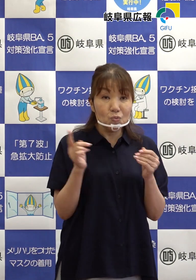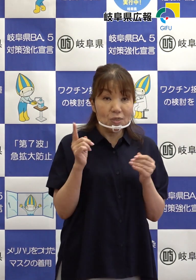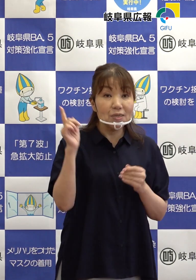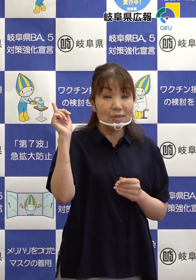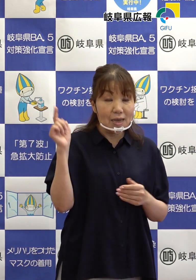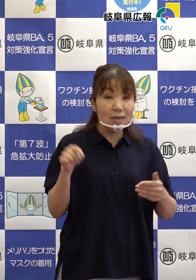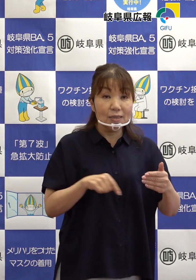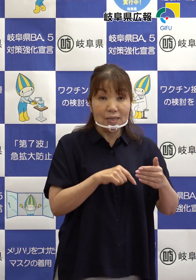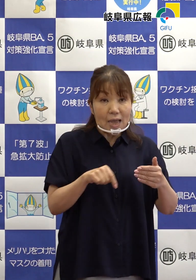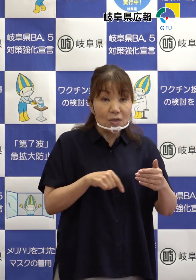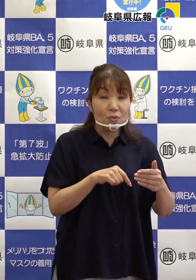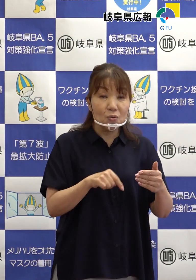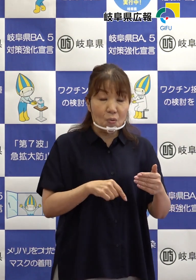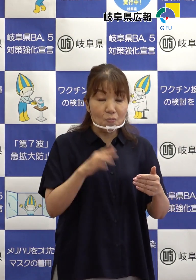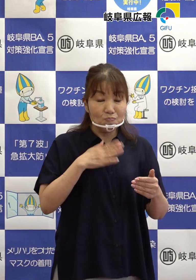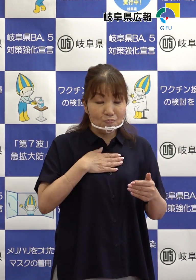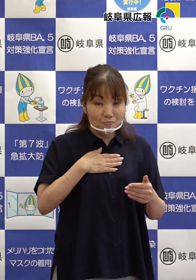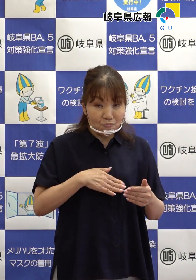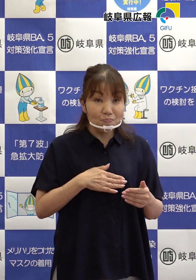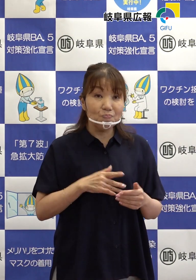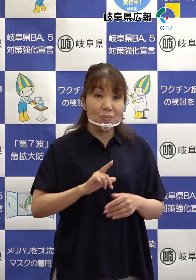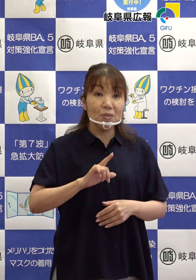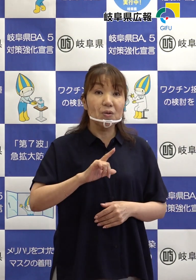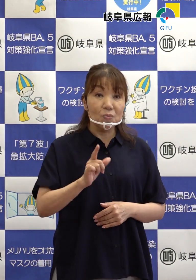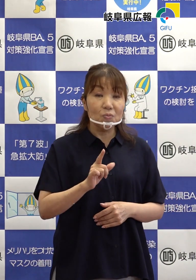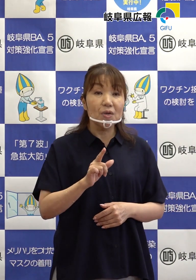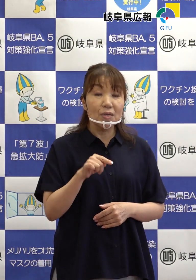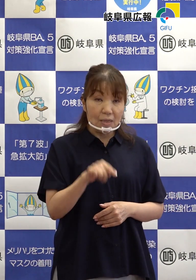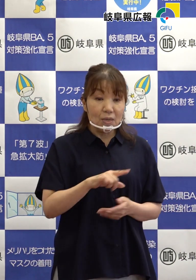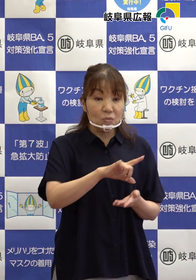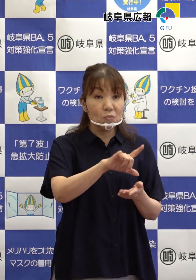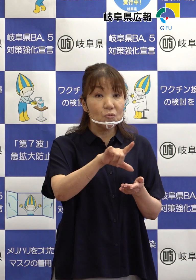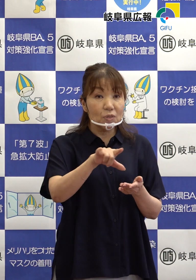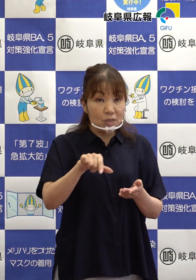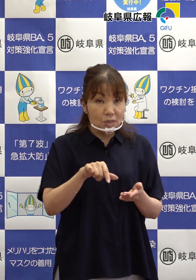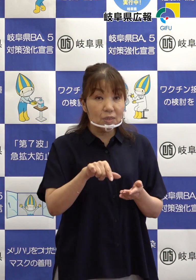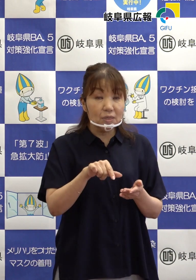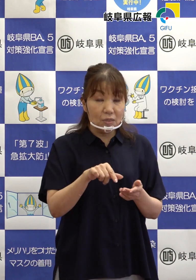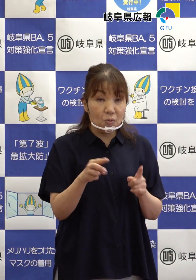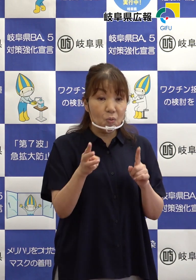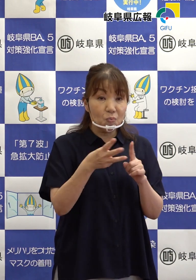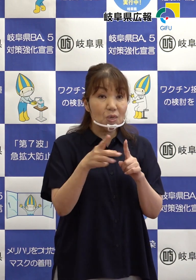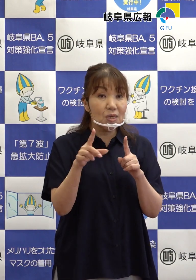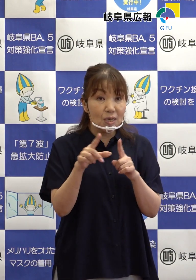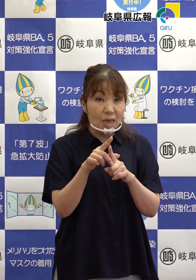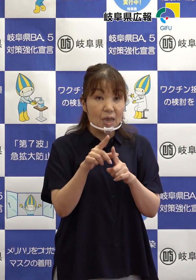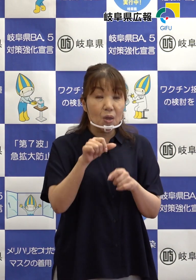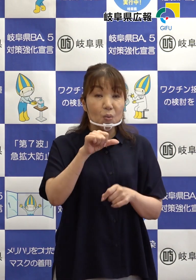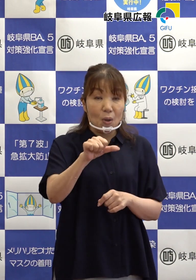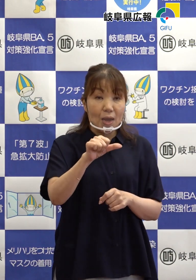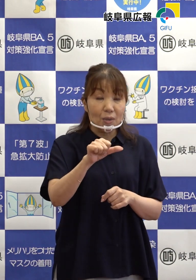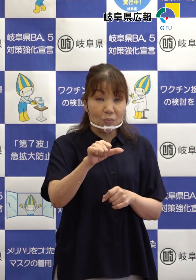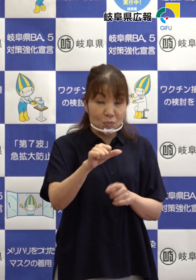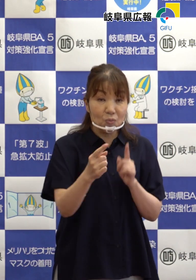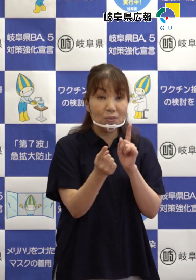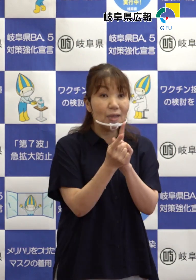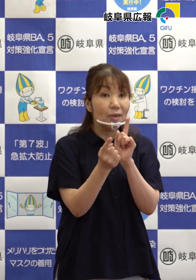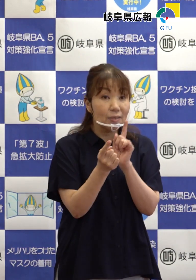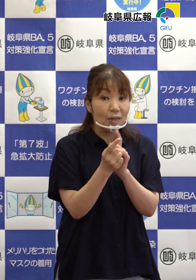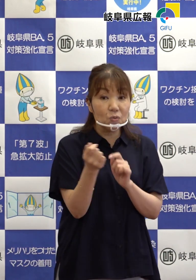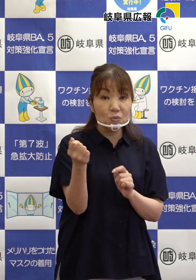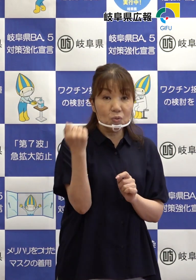入っ了解をした上でその地峡 ba 5対策強化地域として指定をすると